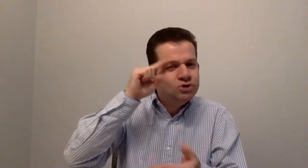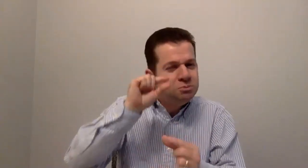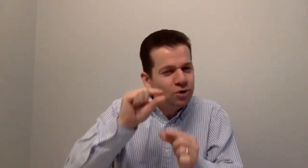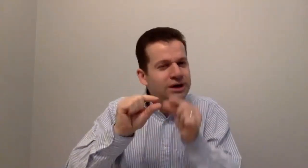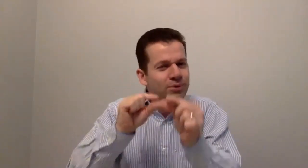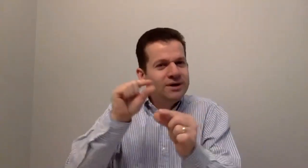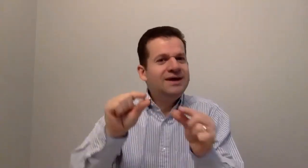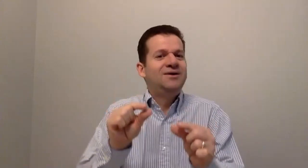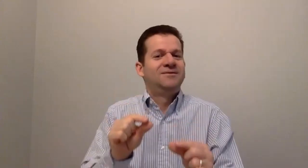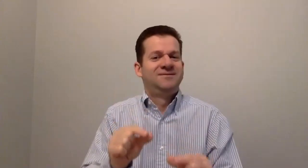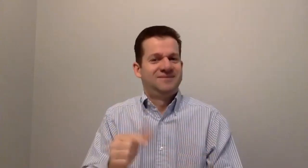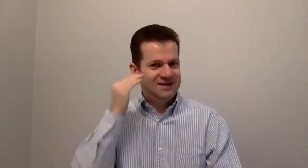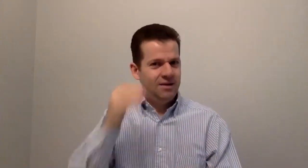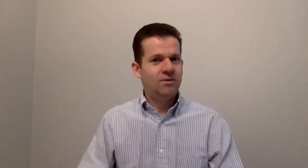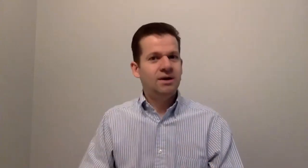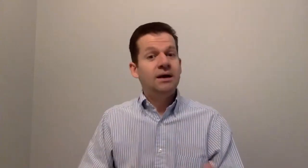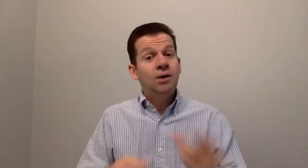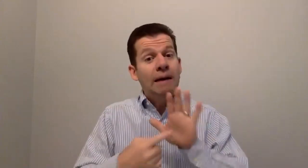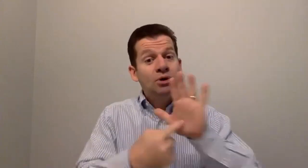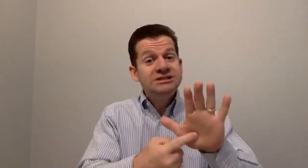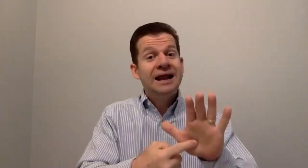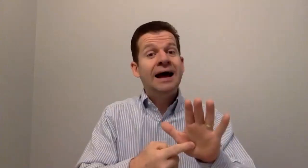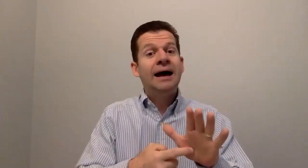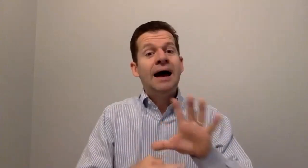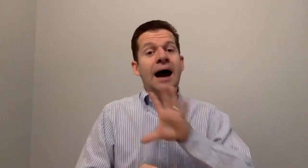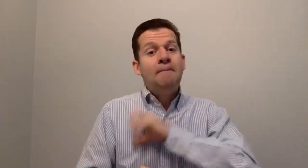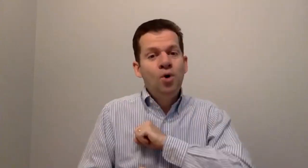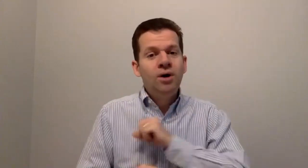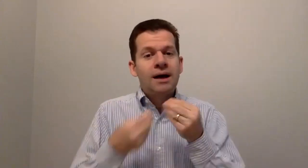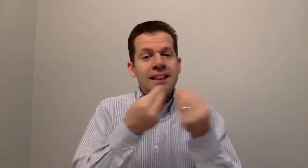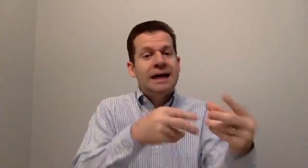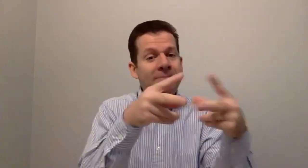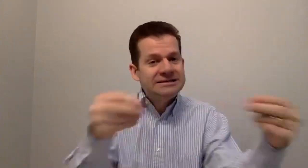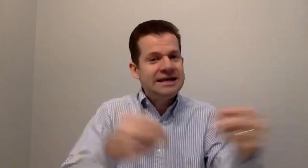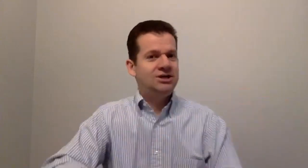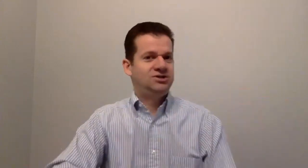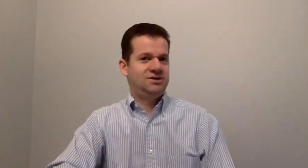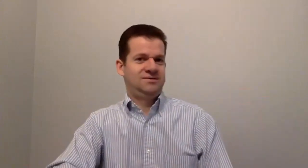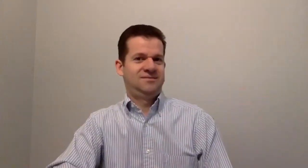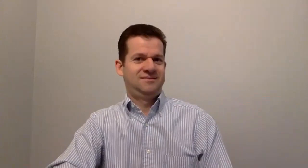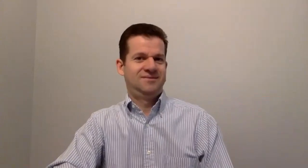dia um pouquinho, pouquinho. Entendeu? Então é mostrar amor, dar presente.